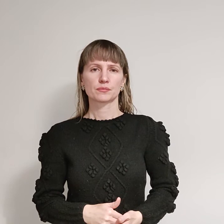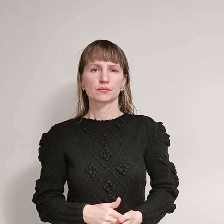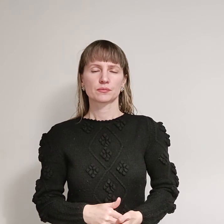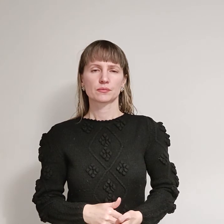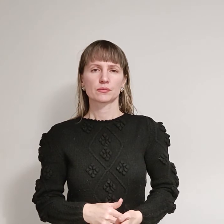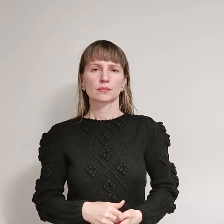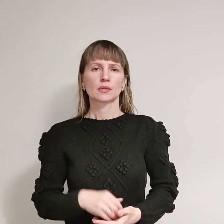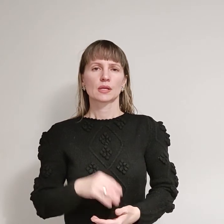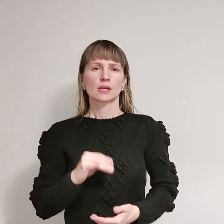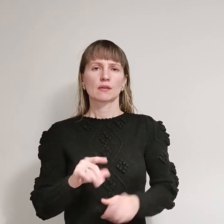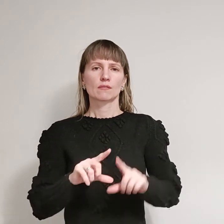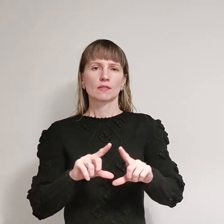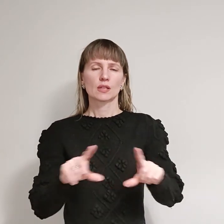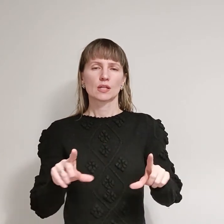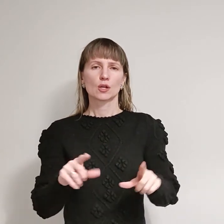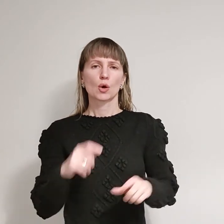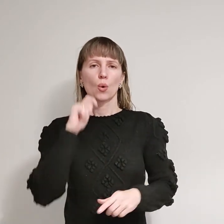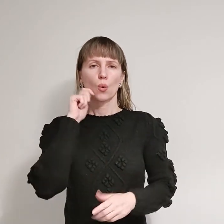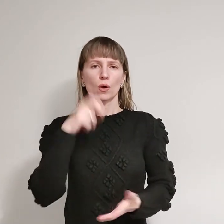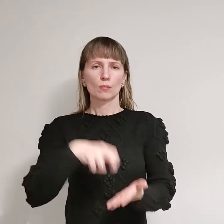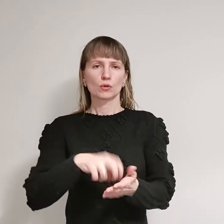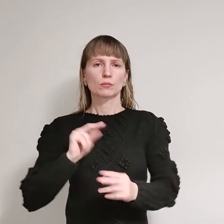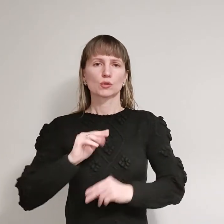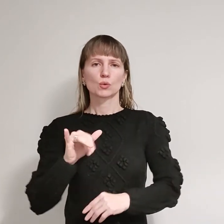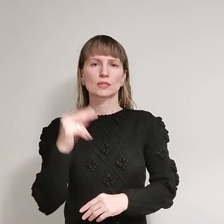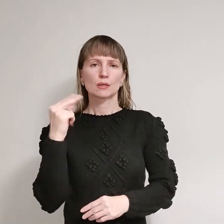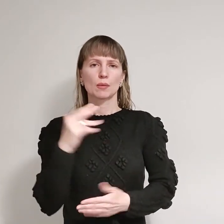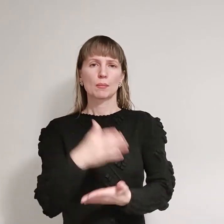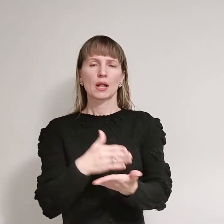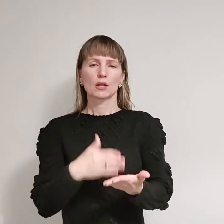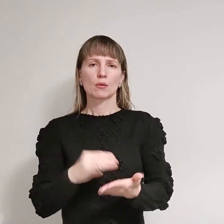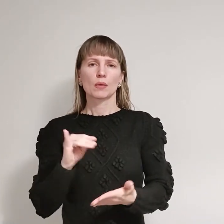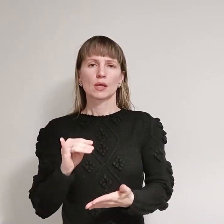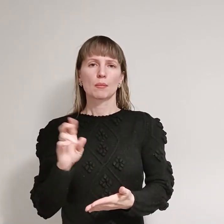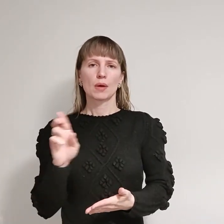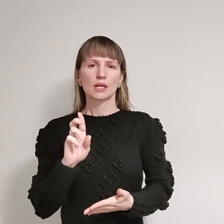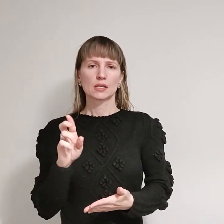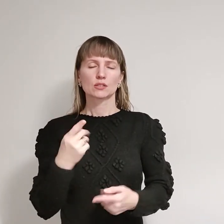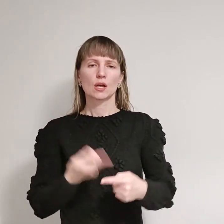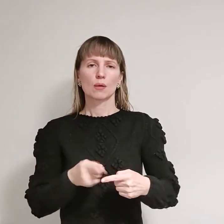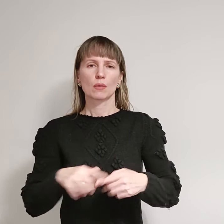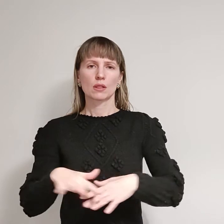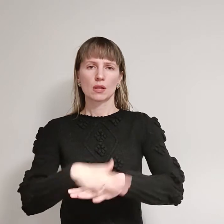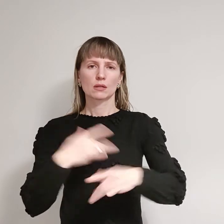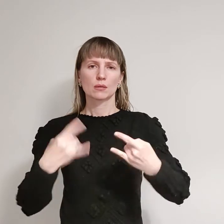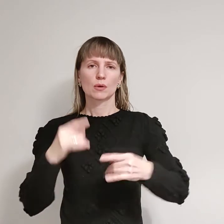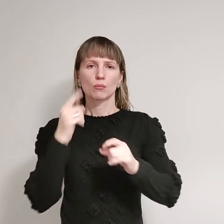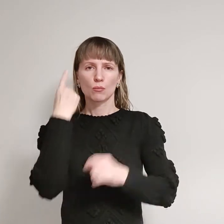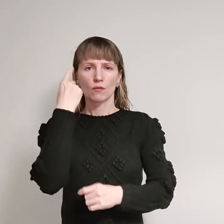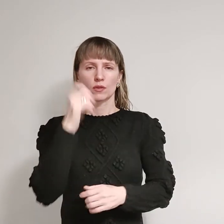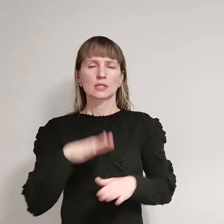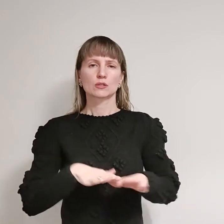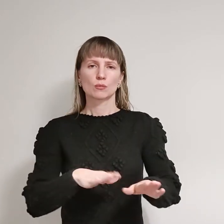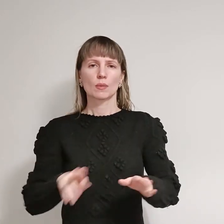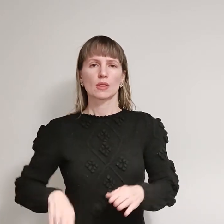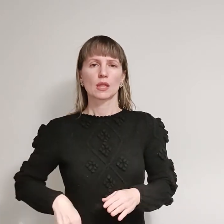Відділення «Укрпошти» працюють, зокрема, у Запоріжжі, Мелітополі та Бердянську. Про це Суспільному повідомила заступниця директора із